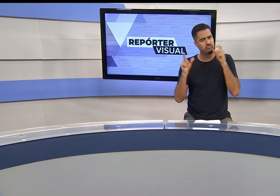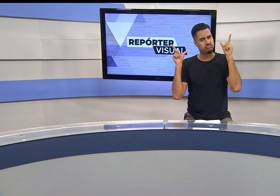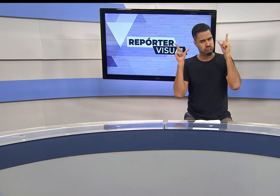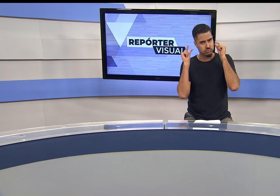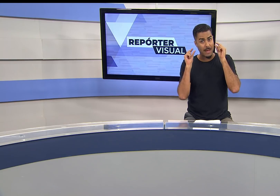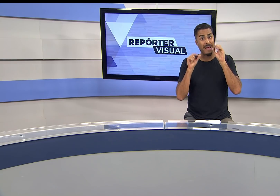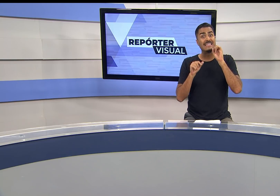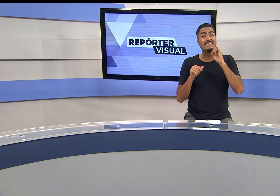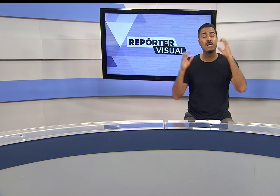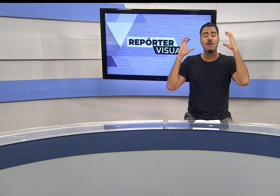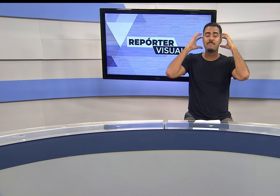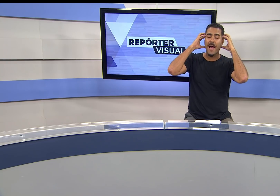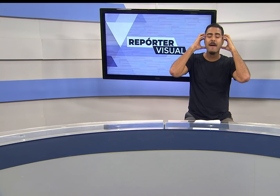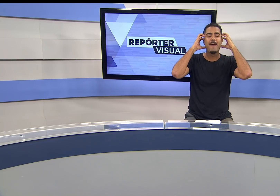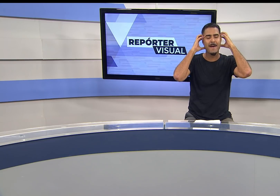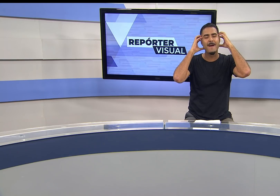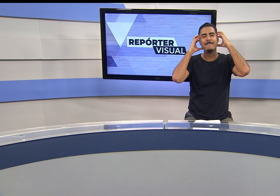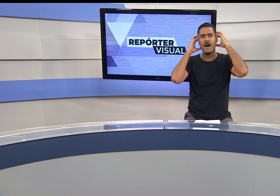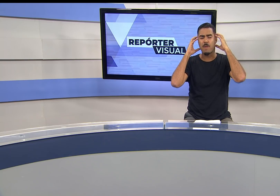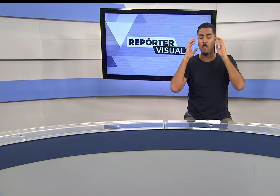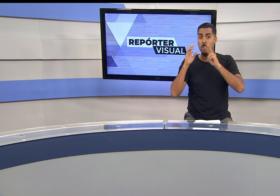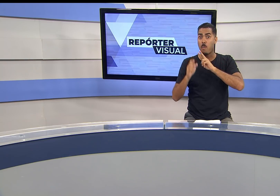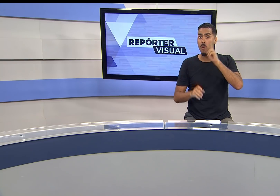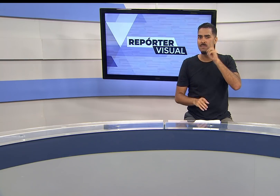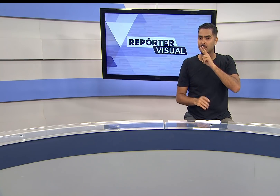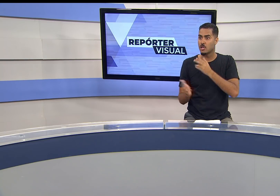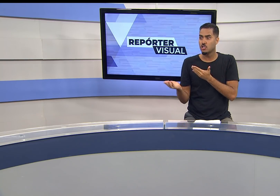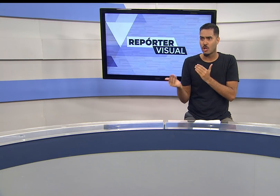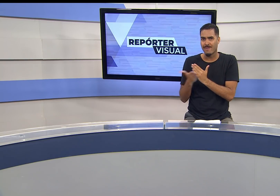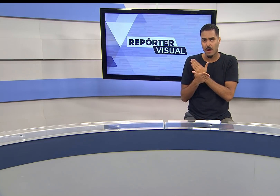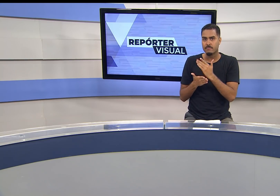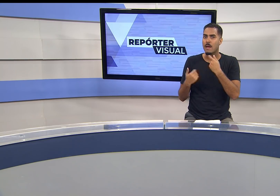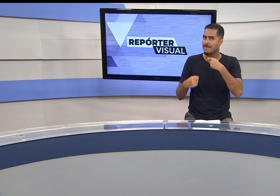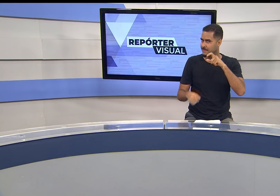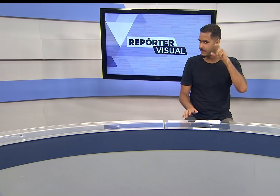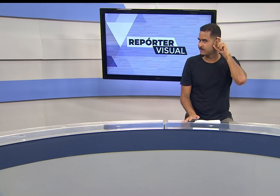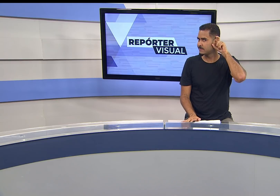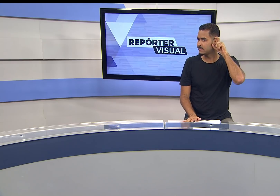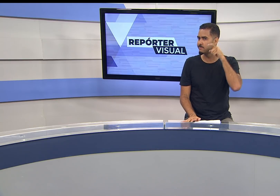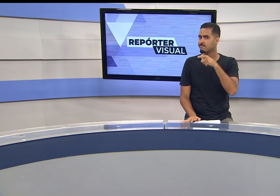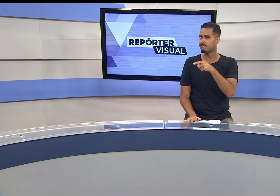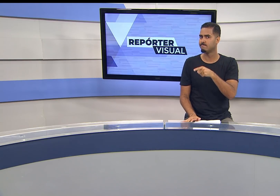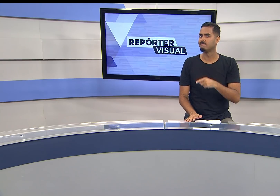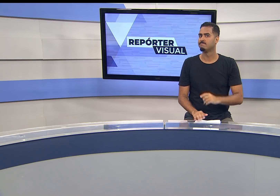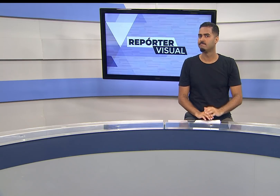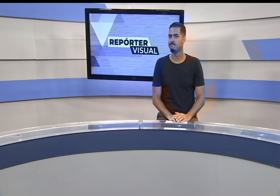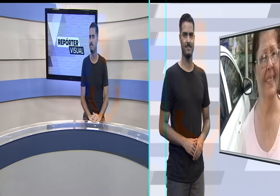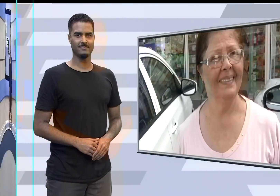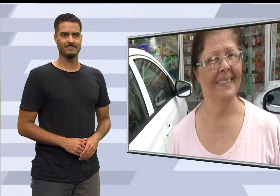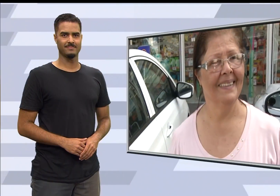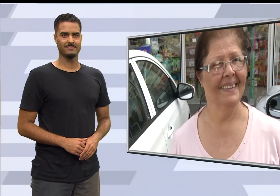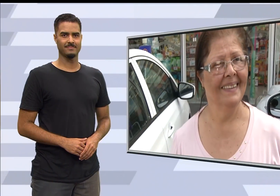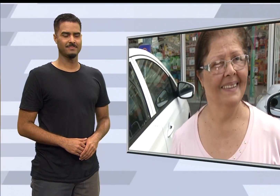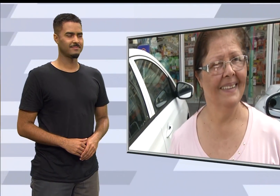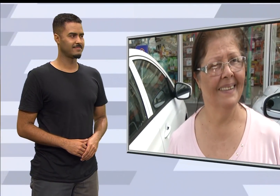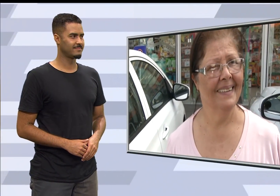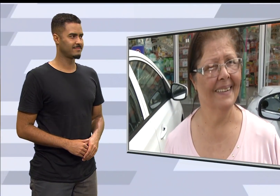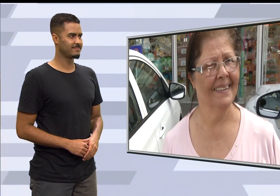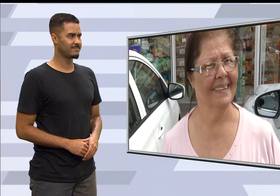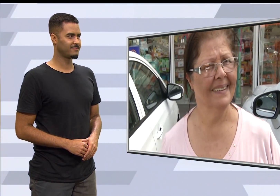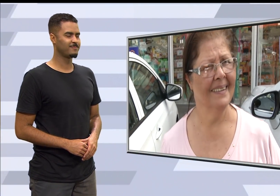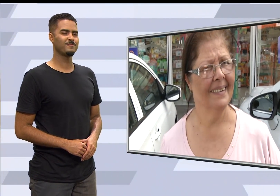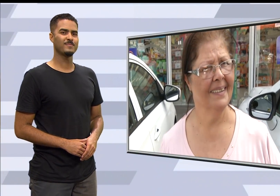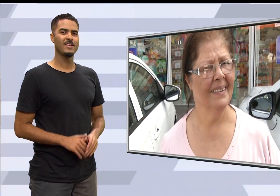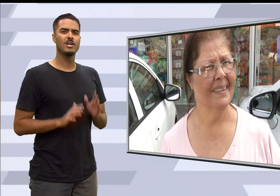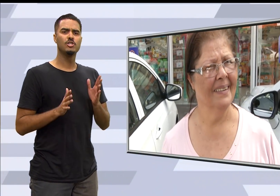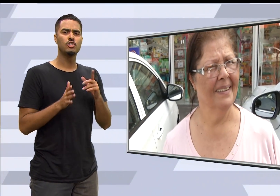uso incorreto de fone de ouvido tem feito muitos jovens precisarem de aparelhos auditivos. Você, por acaso, já fez